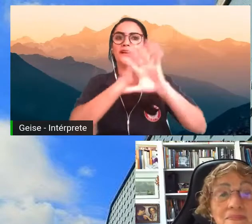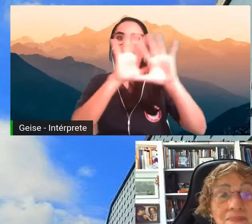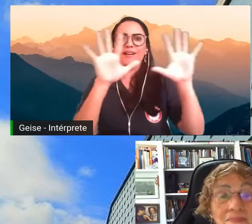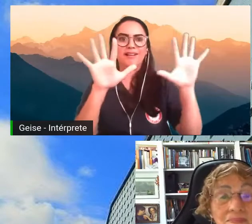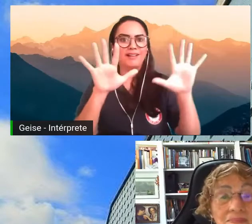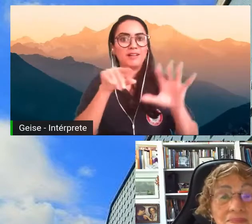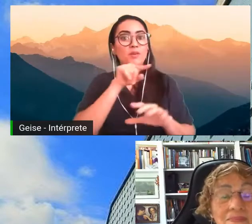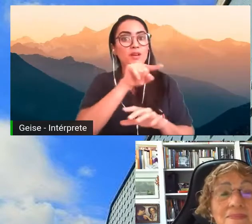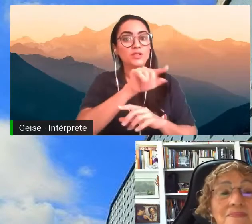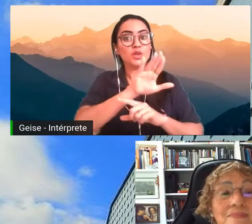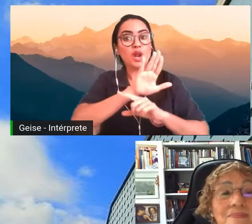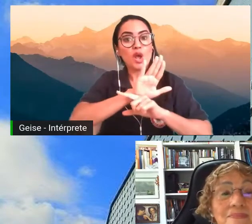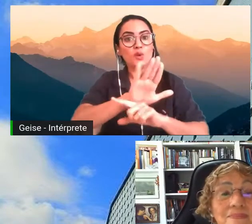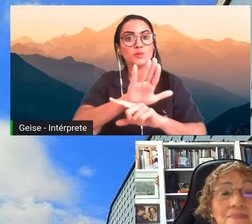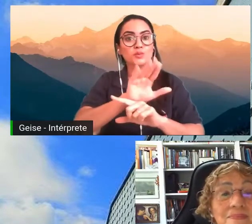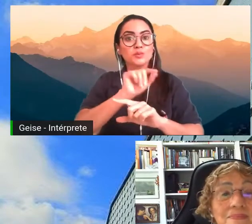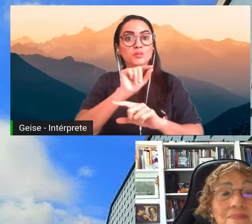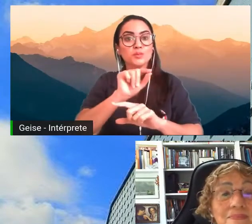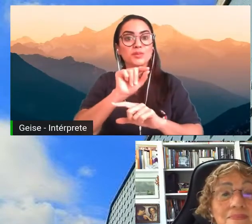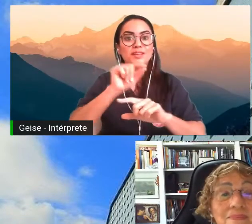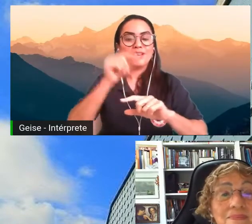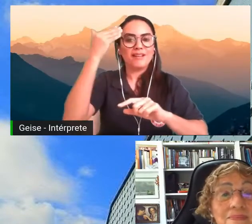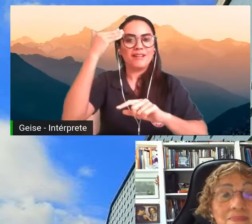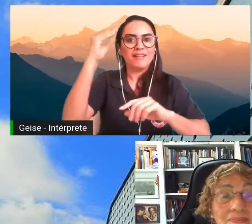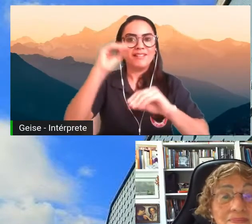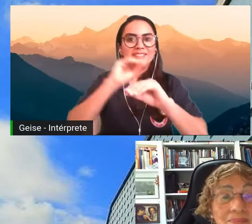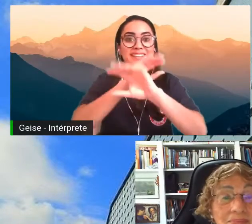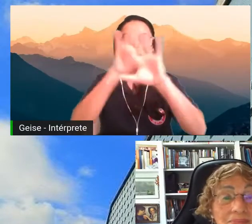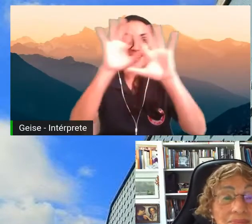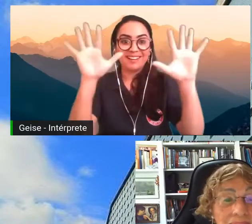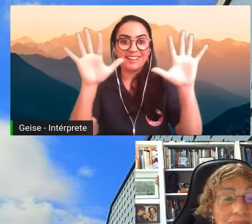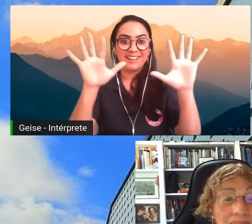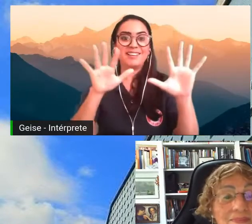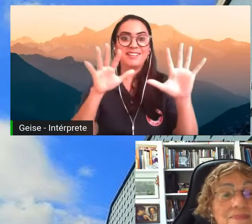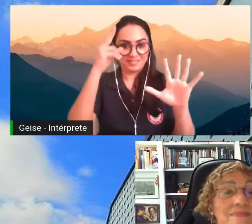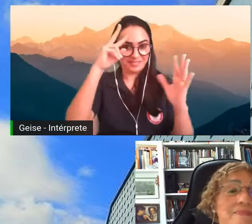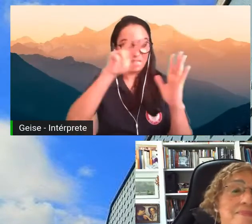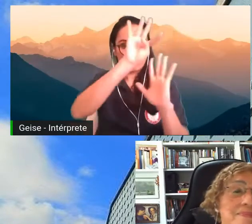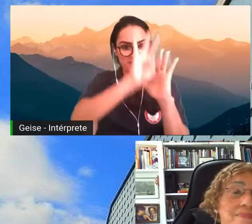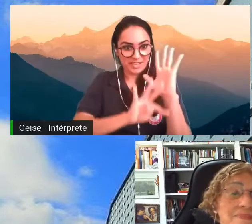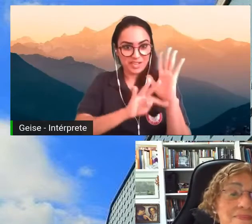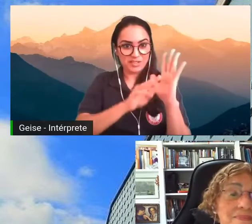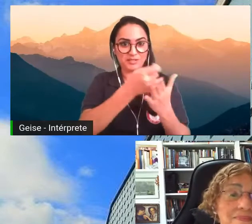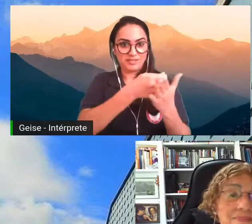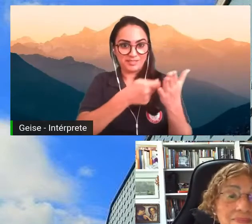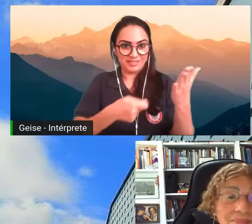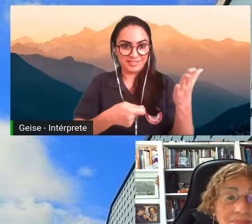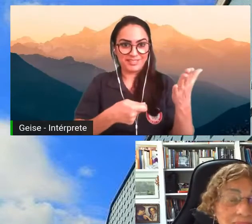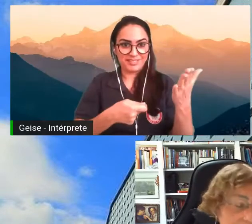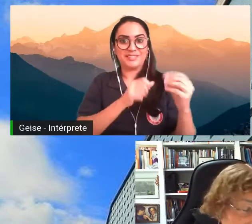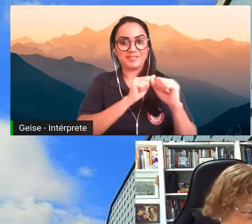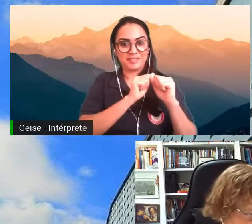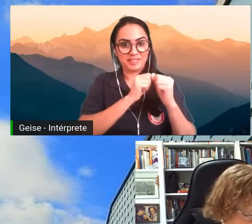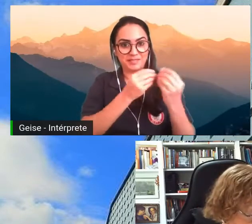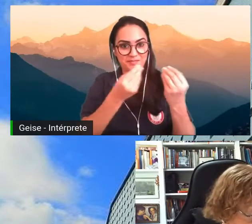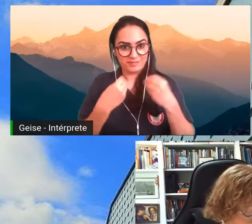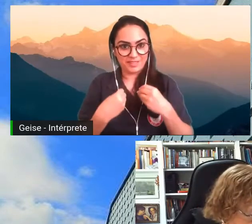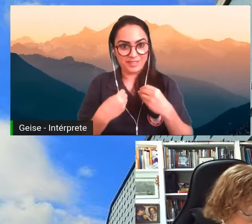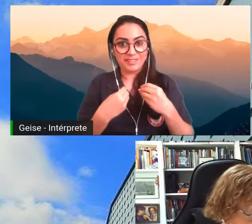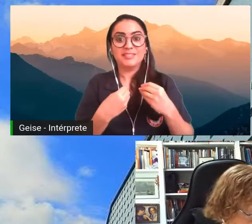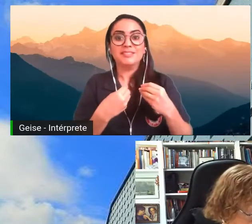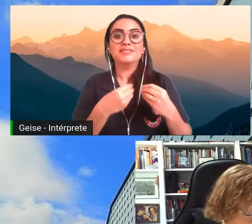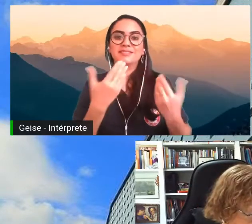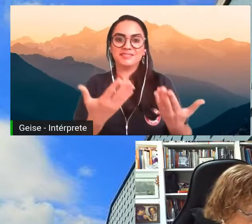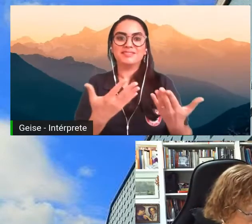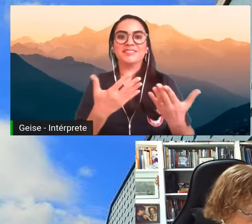quando estava discutindo daquele texto que a senhora mandou escrito, né? Então, acho que talvez a senhora se ouvir um pouco também vai melhorar o